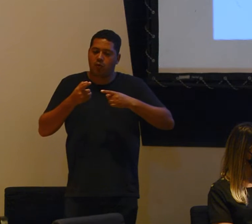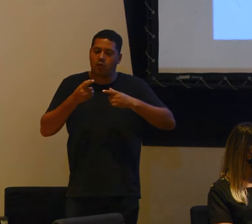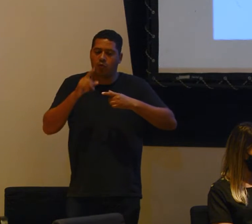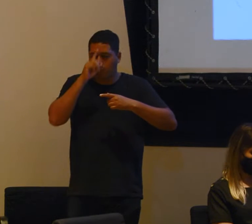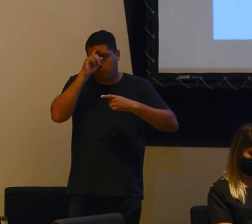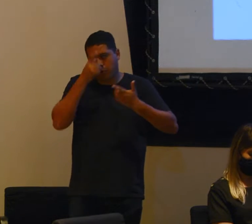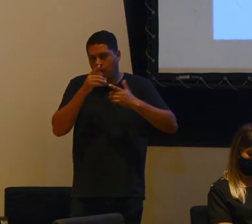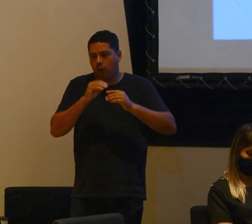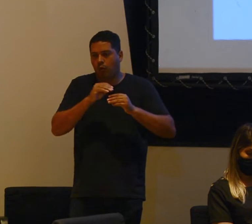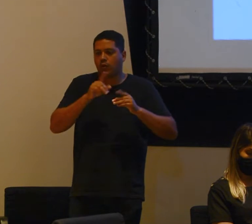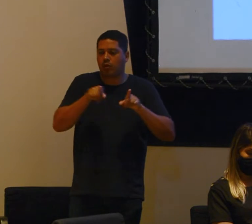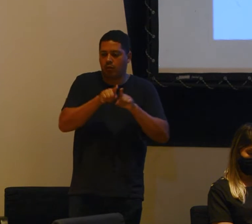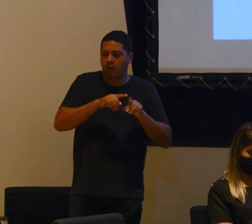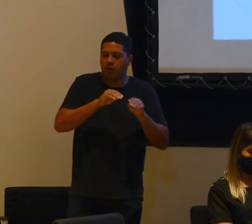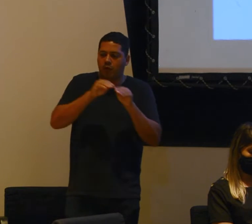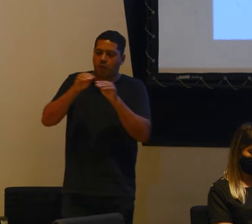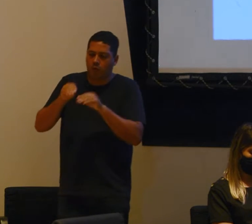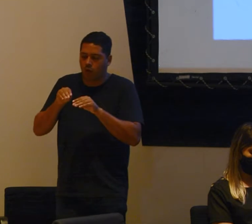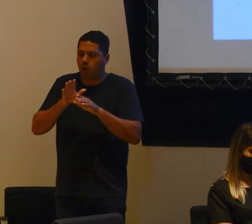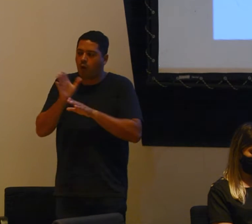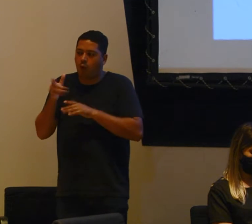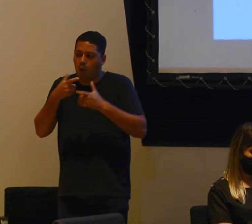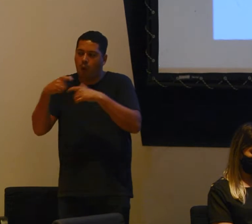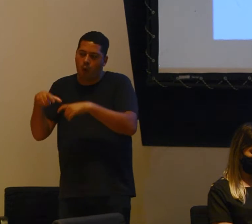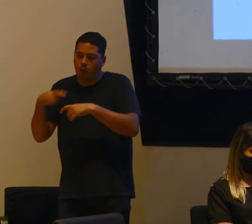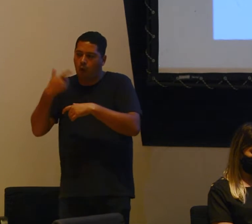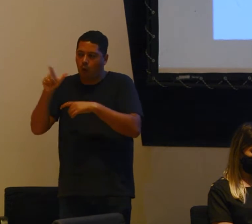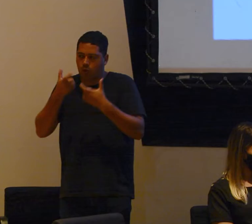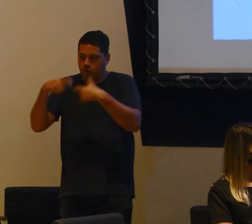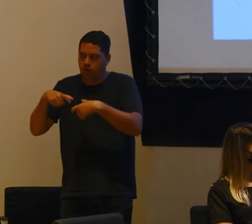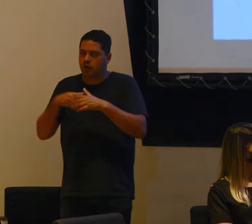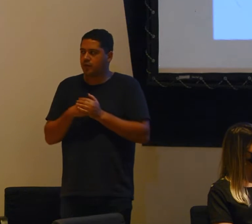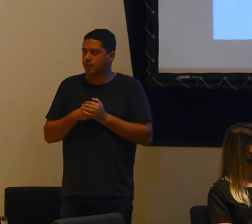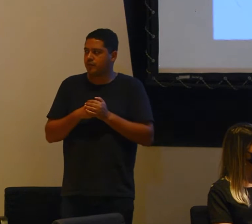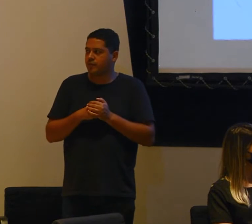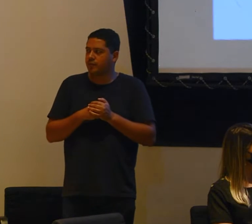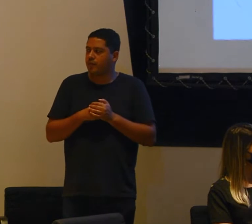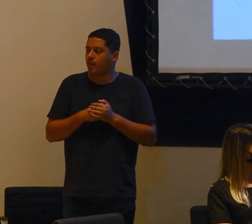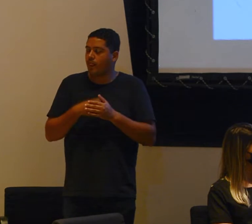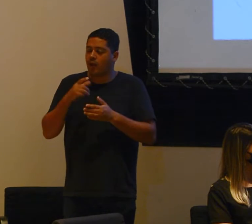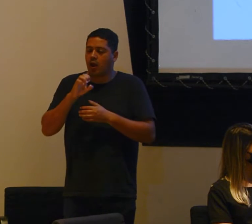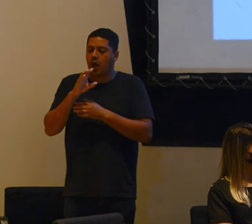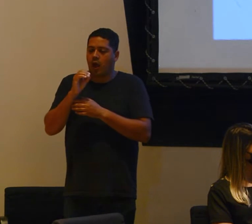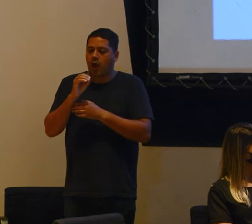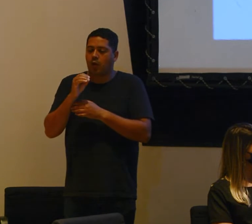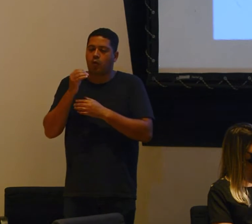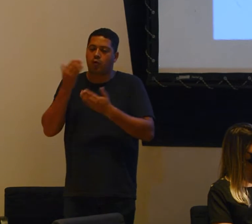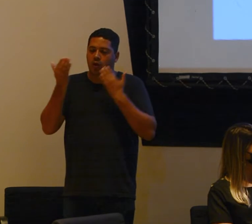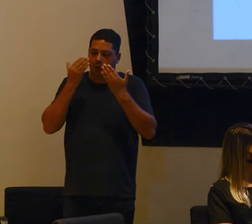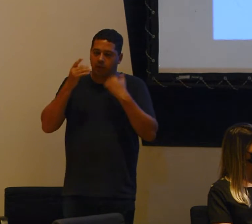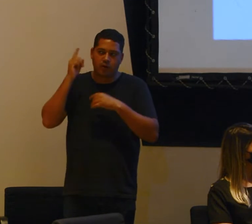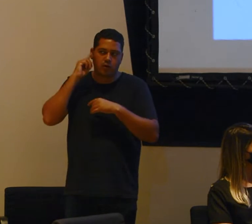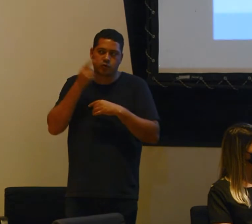de motivá-las, garantir um maior engajamento, né, durante essa terapia. Então, eu vou falar sobre isso: ecoterapia, surdez